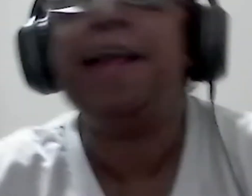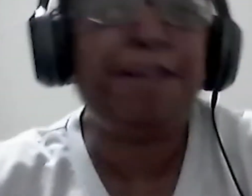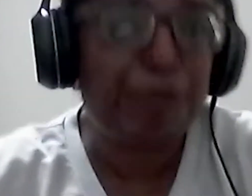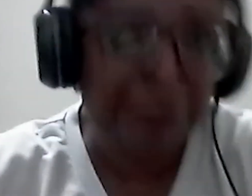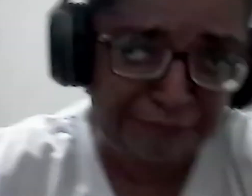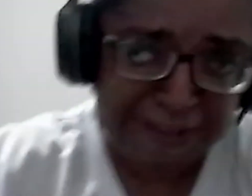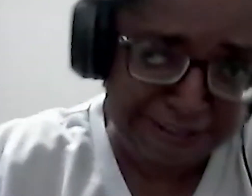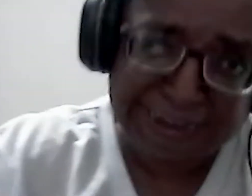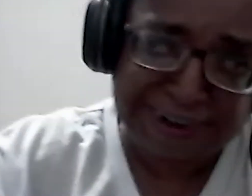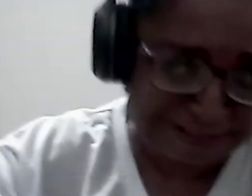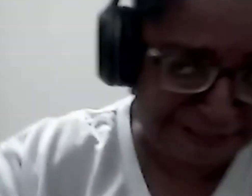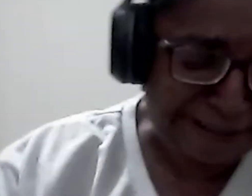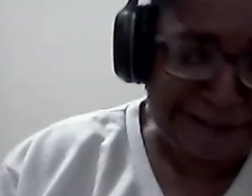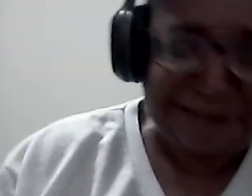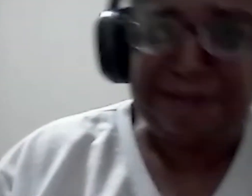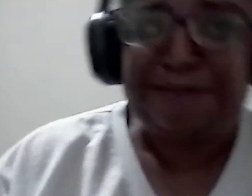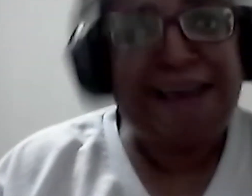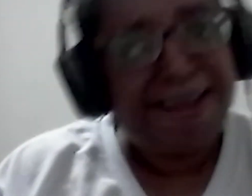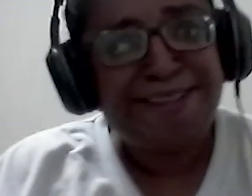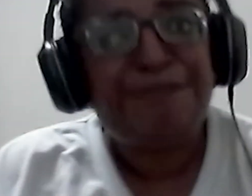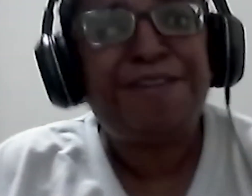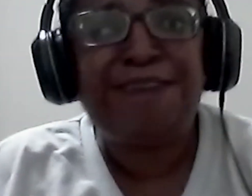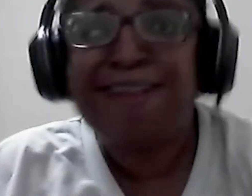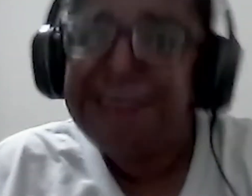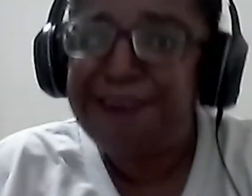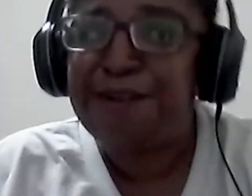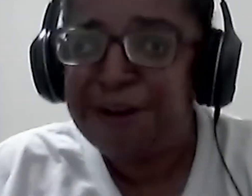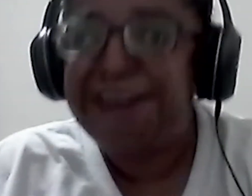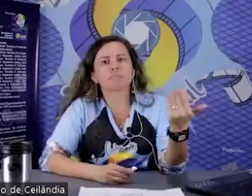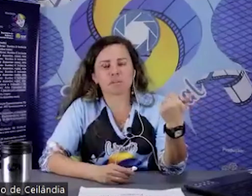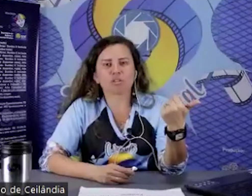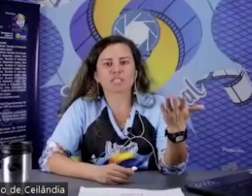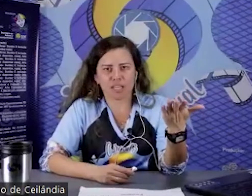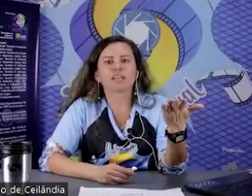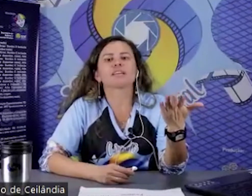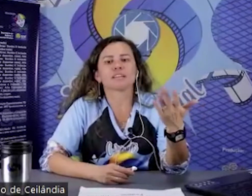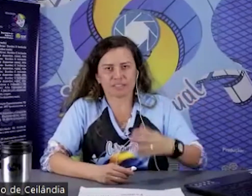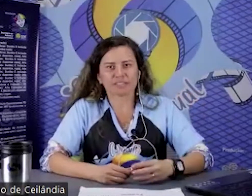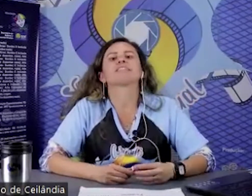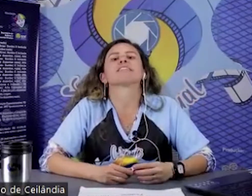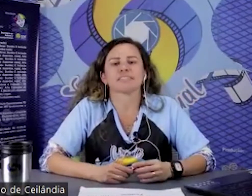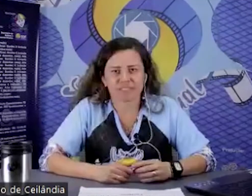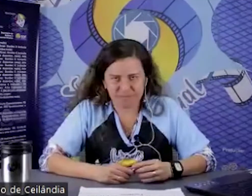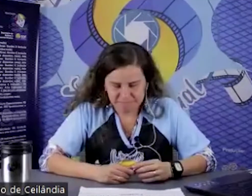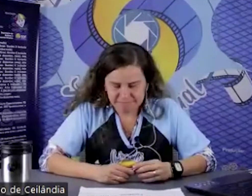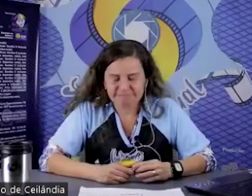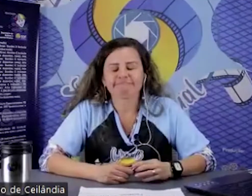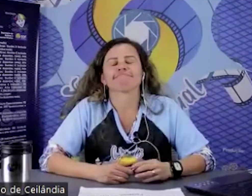não tivesse eles. Ai, se não tivesse Porque eles. a briga é Olhe lá a sempre confusão. nossa, A né? gente ainda sofre hoje, porque